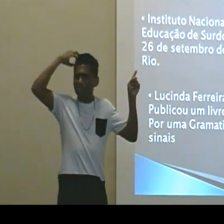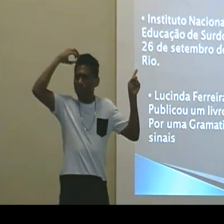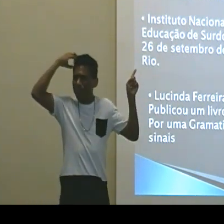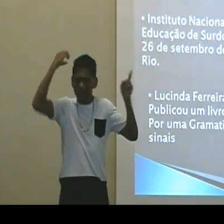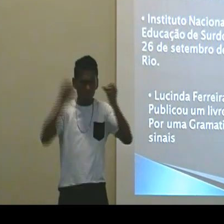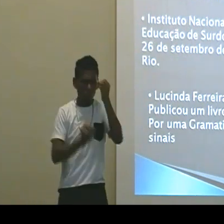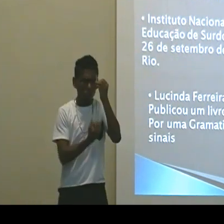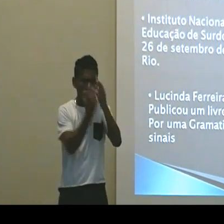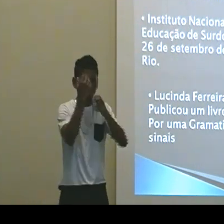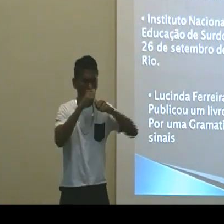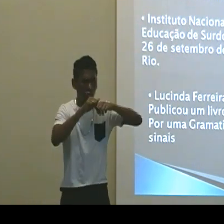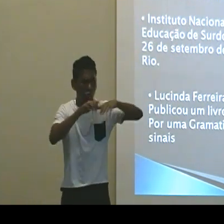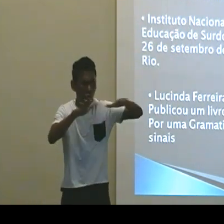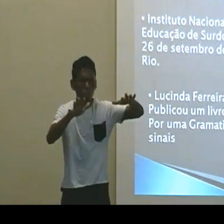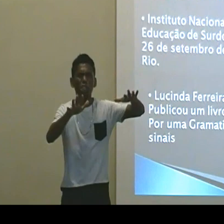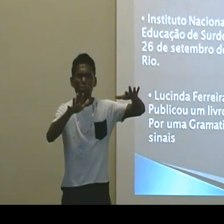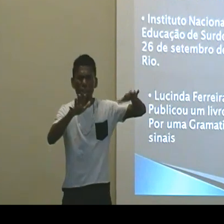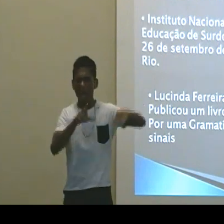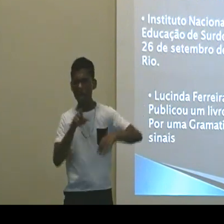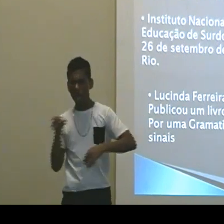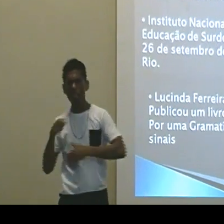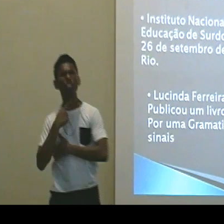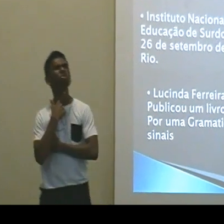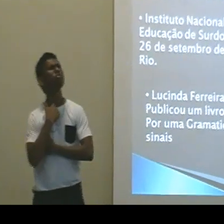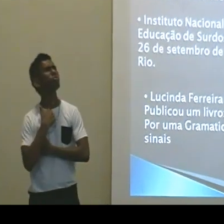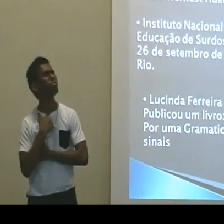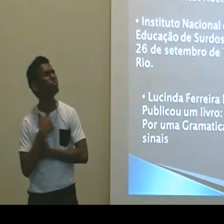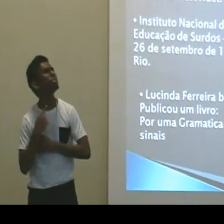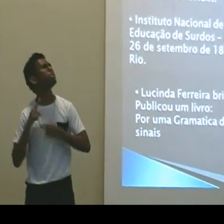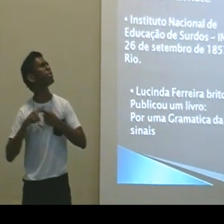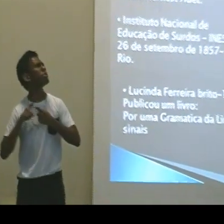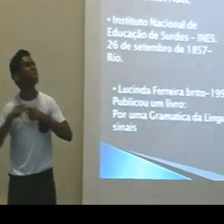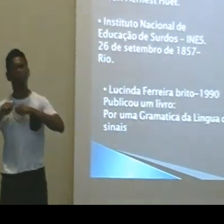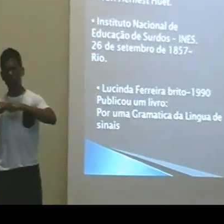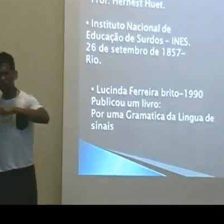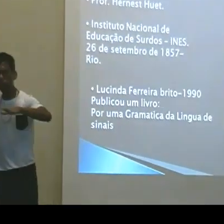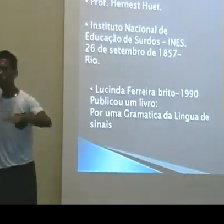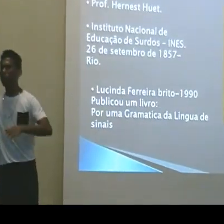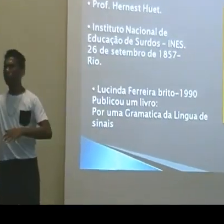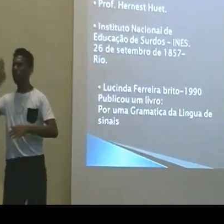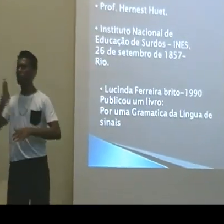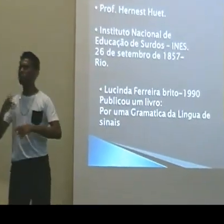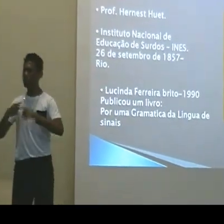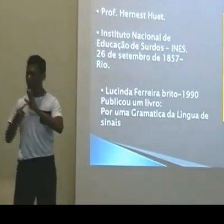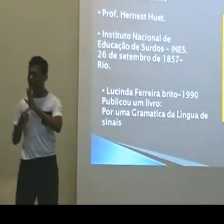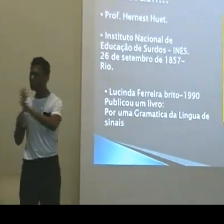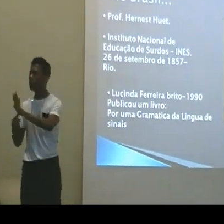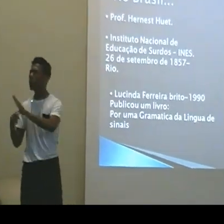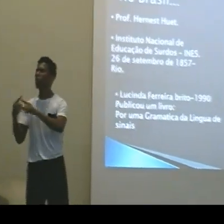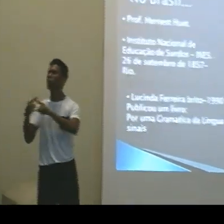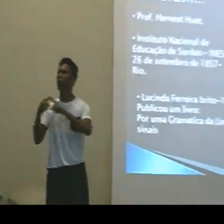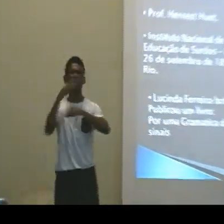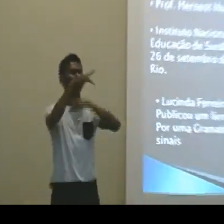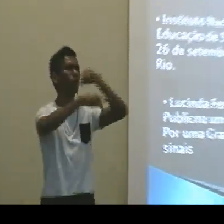Antes eu mostrei aqui o Stockwell, que difundiu os estudos linguísticos da ASL, né?